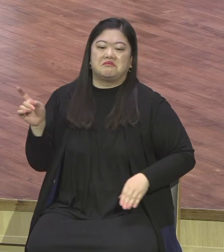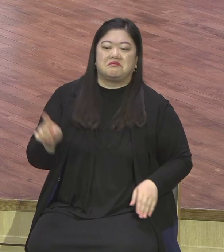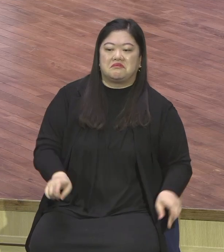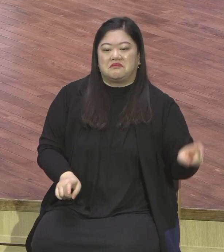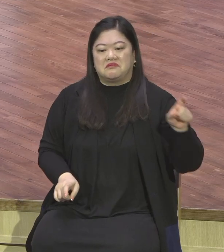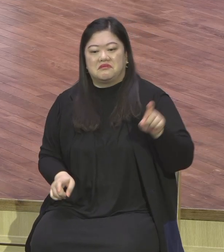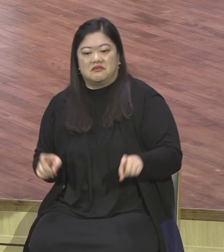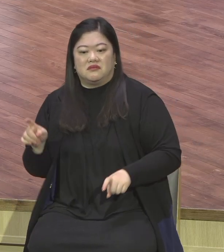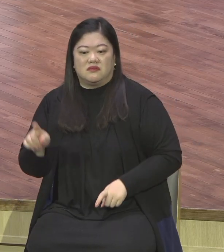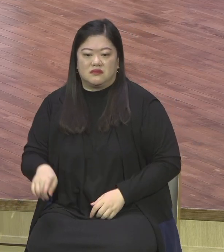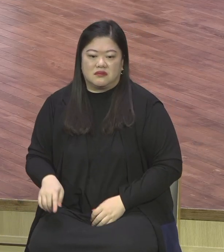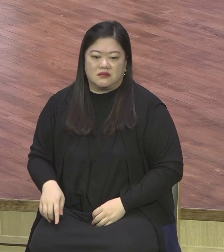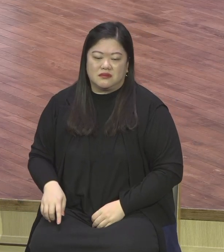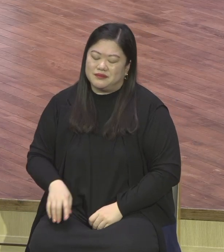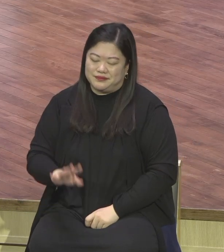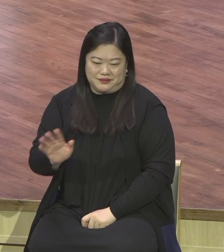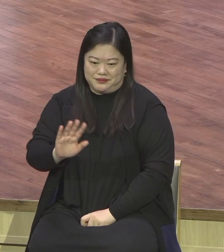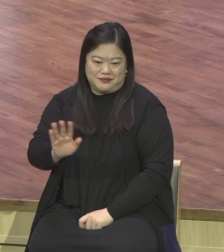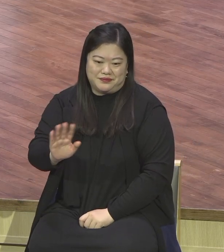하나님 앞에